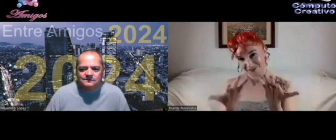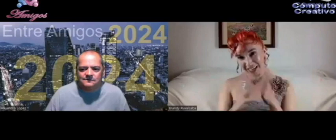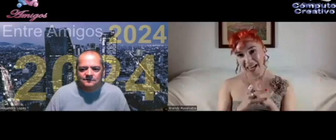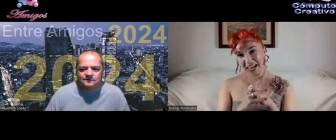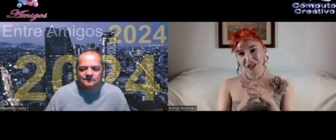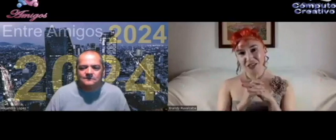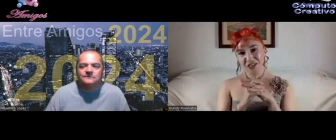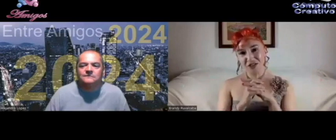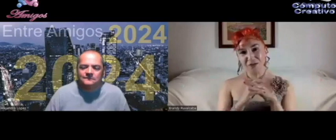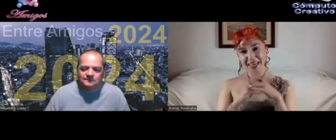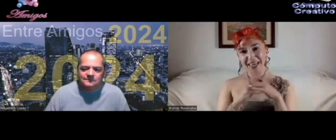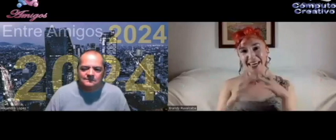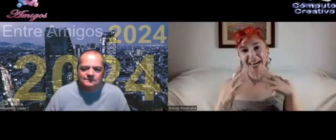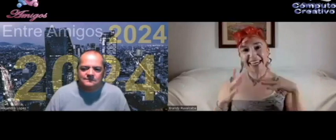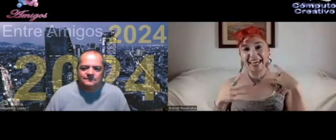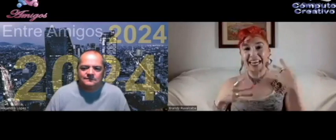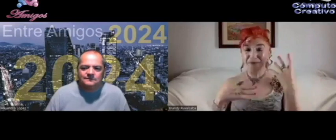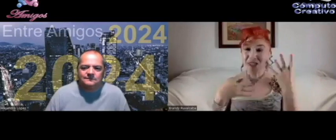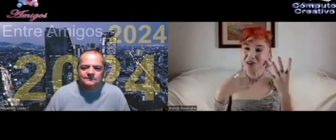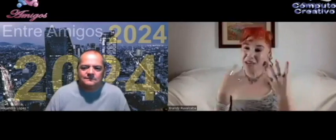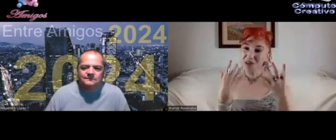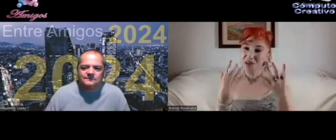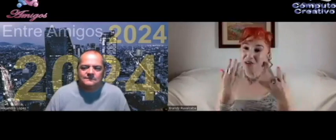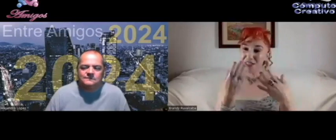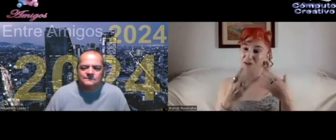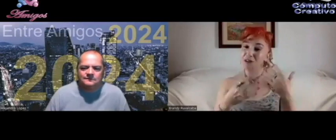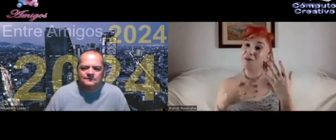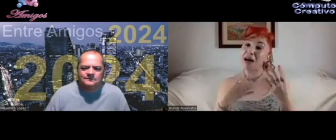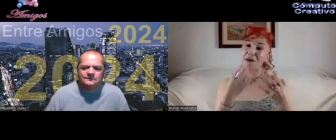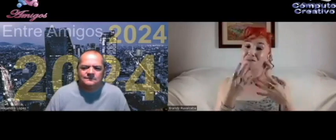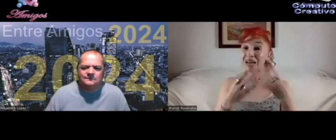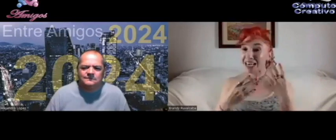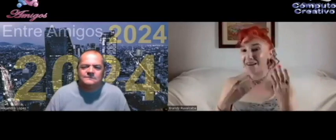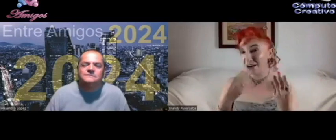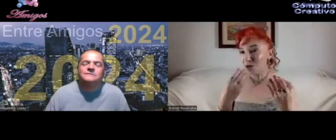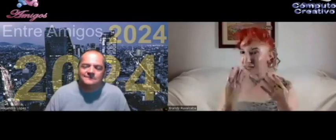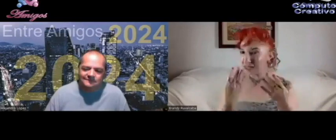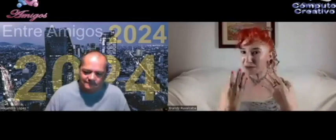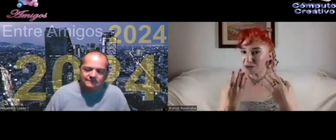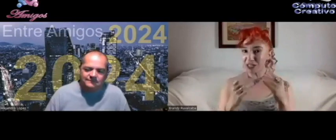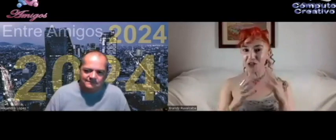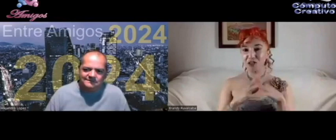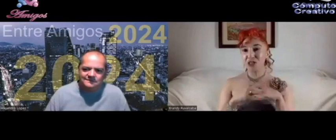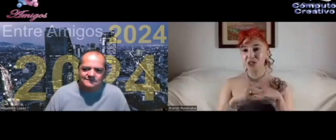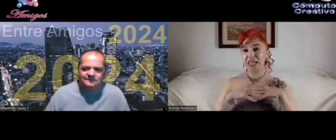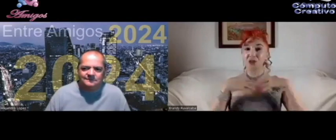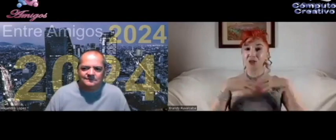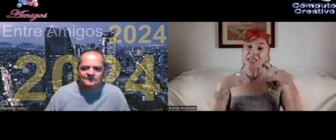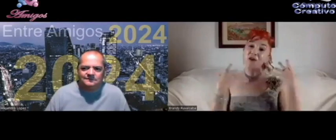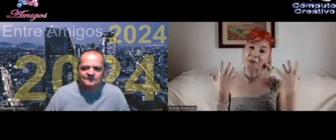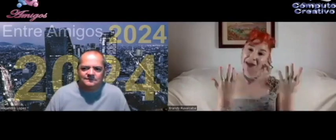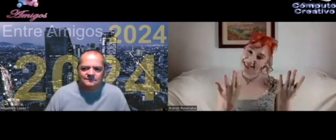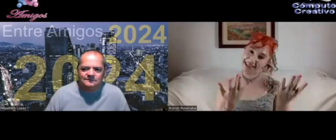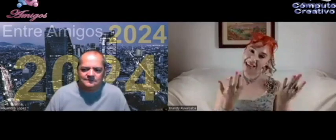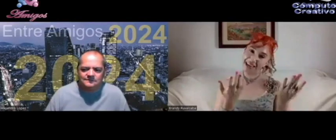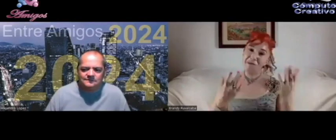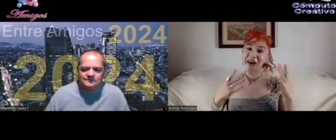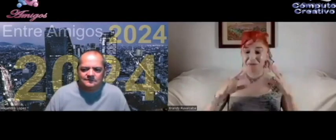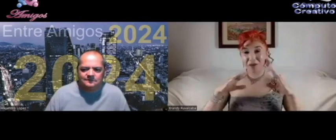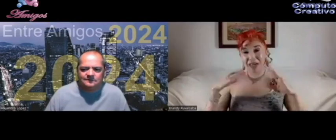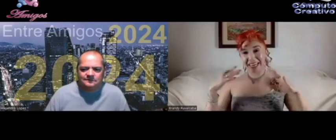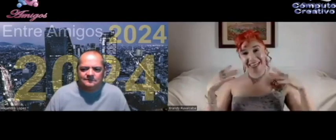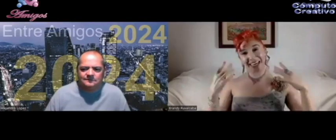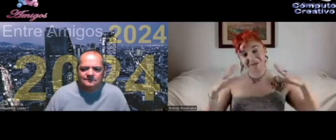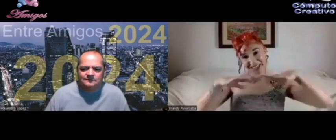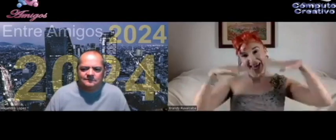todo es danza. Entonces yo veía que las personas sordas cuando hablaban bailaban con las manos. Entonces yo dije, yo quiero aprender para